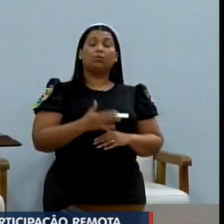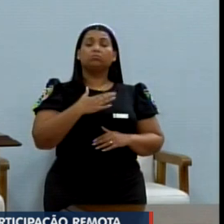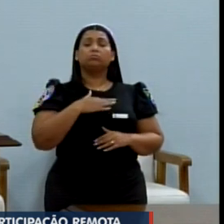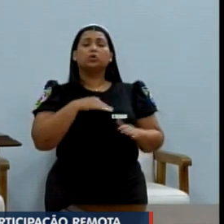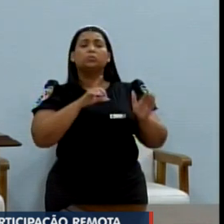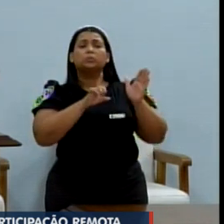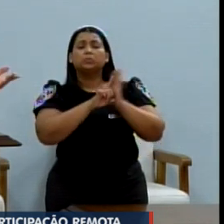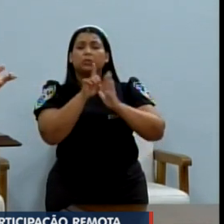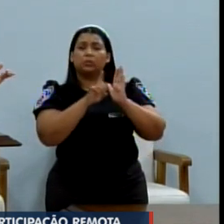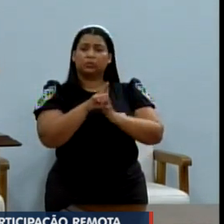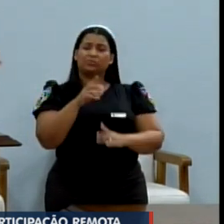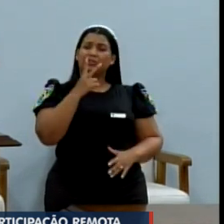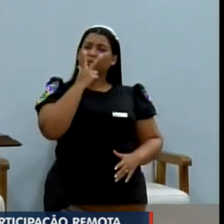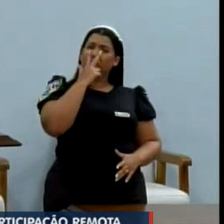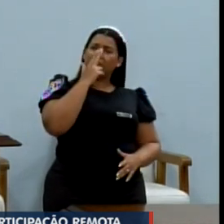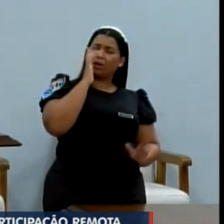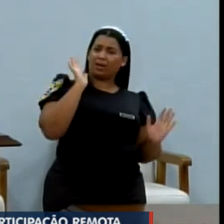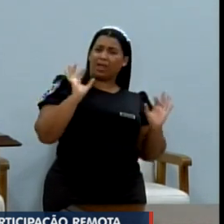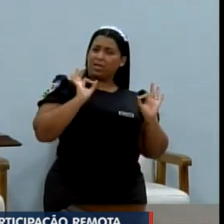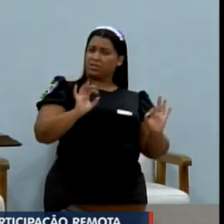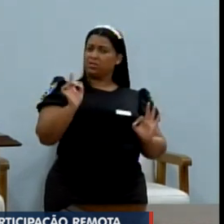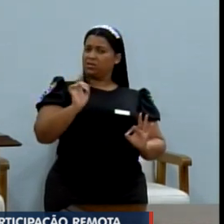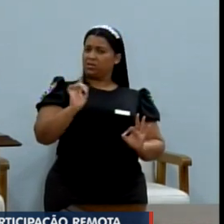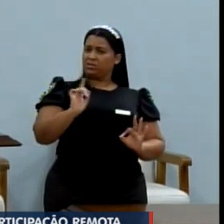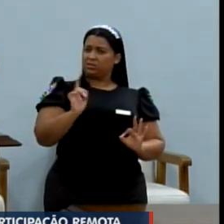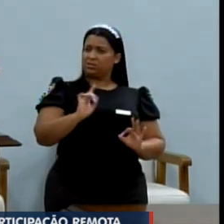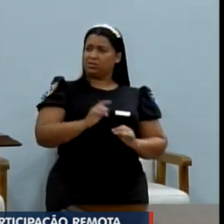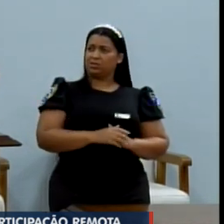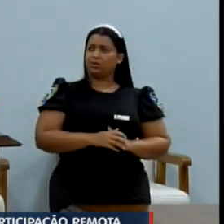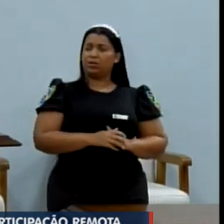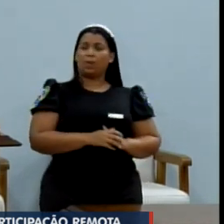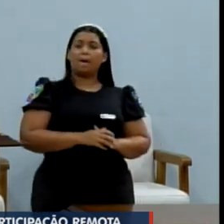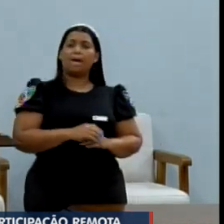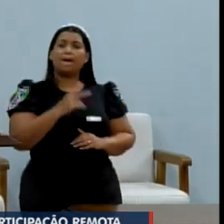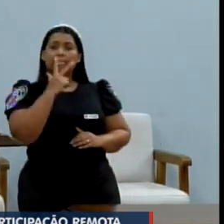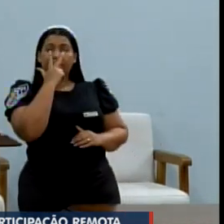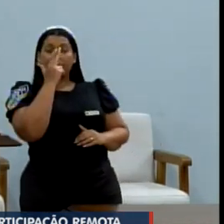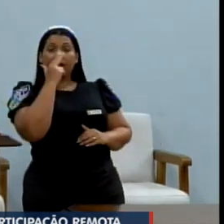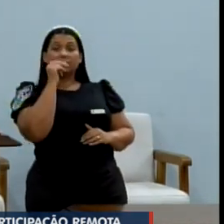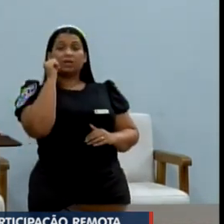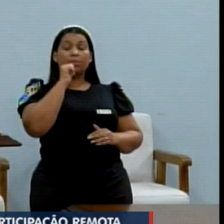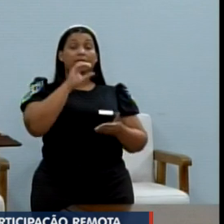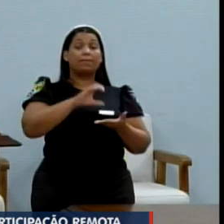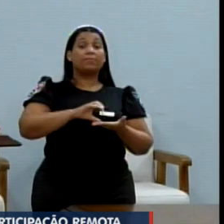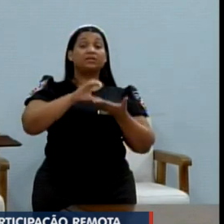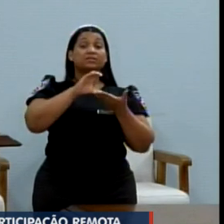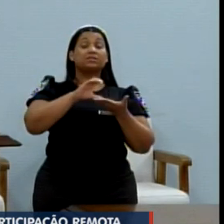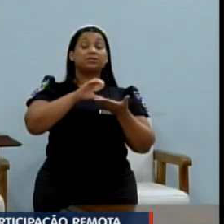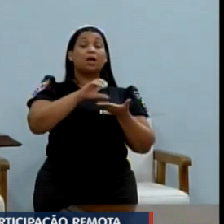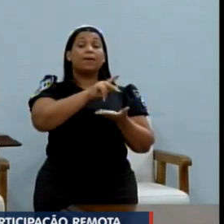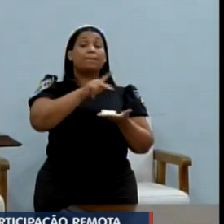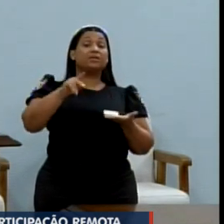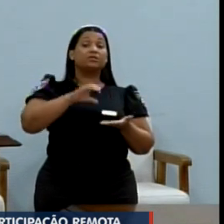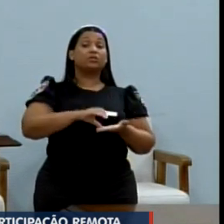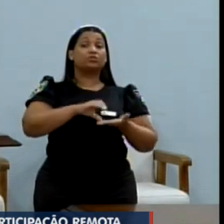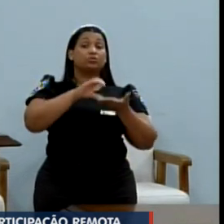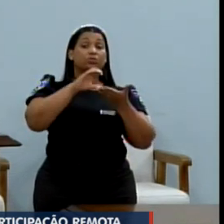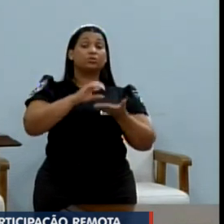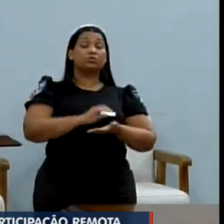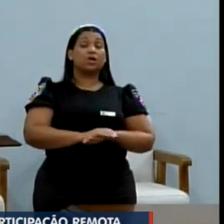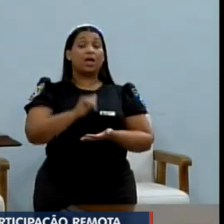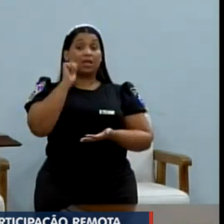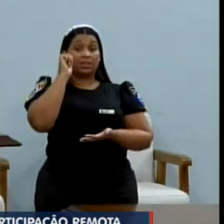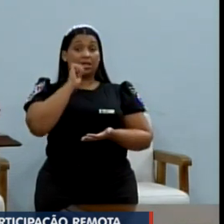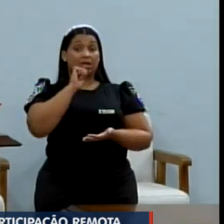questionamento me parece eu não tenho certeza me parece que atual presidente do conselho das